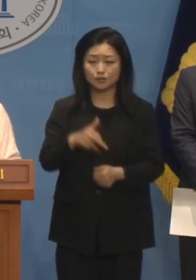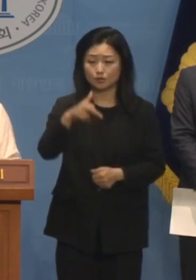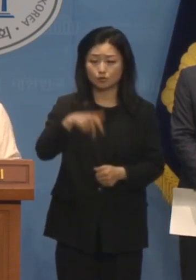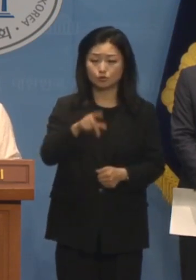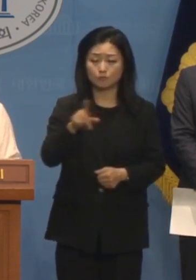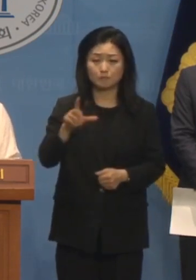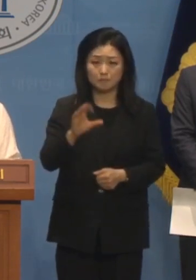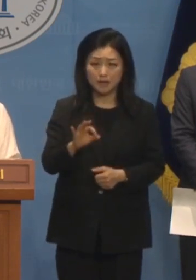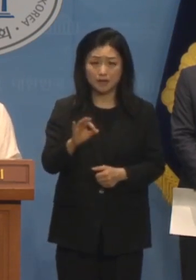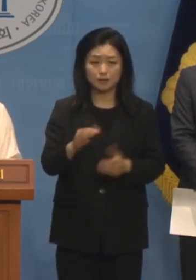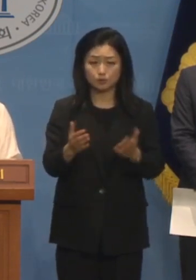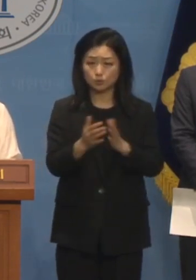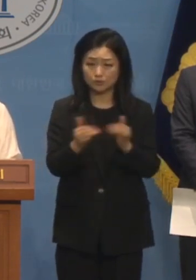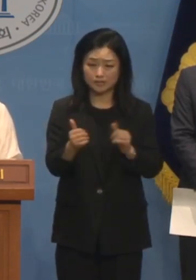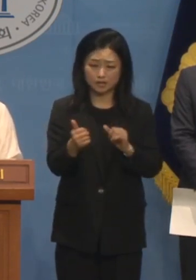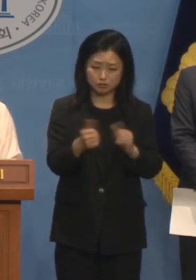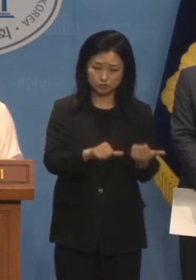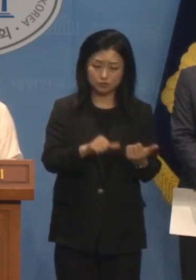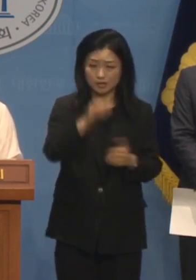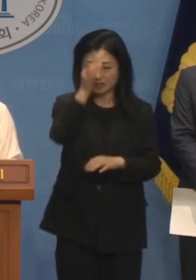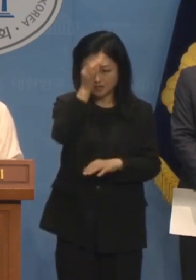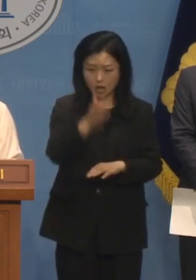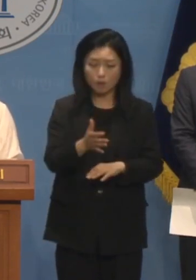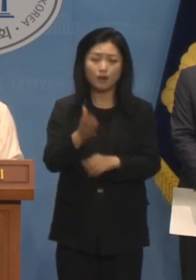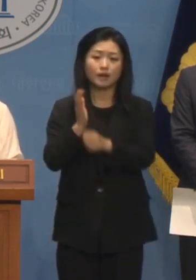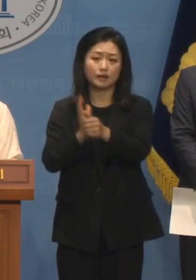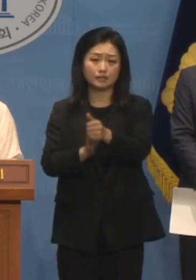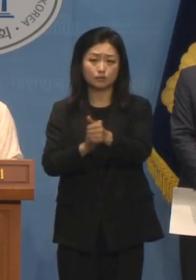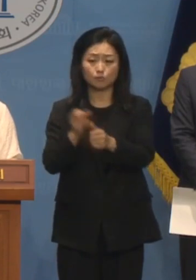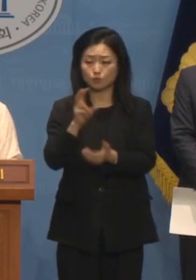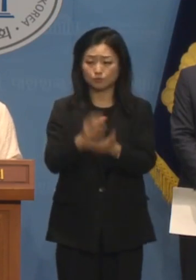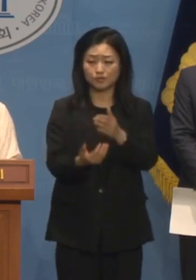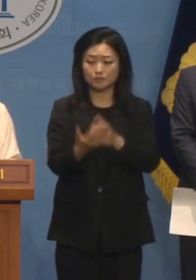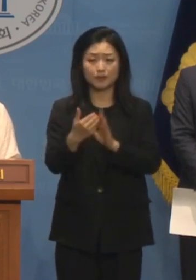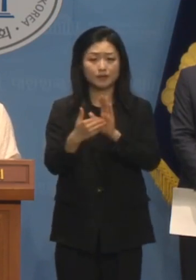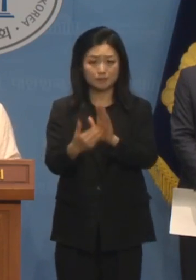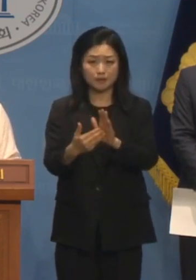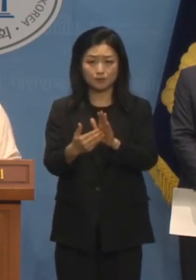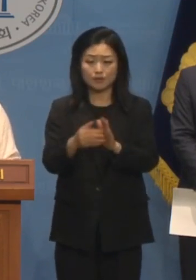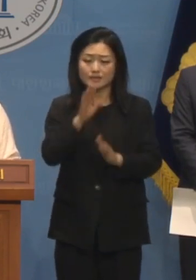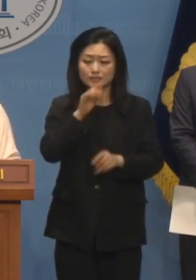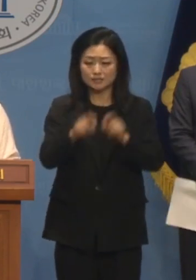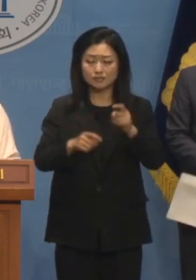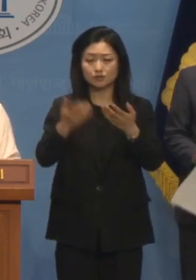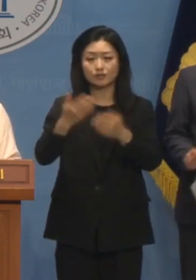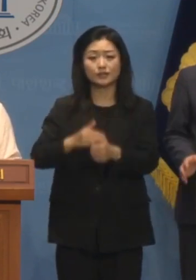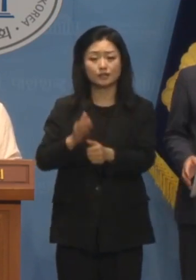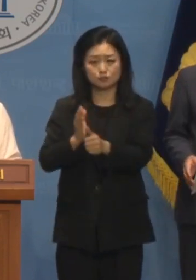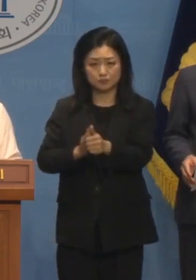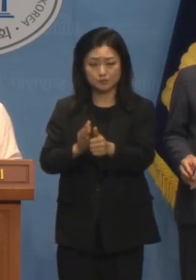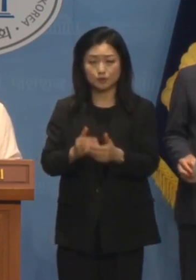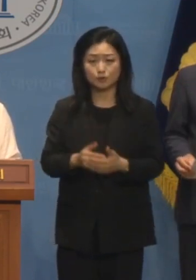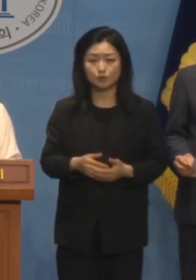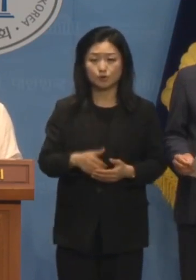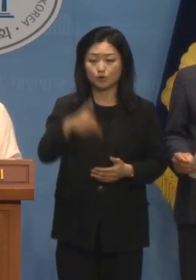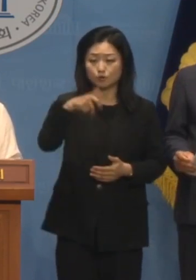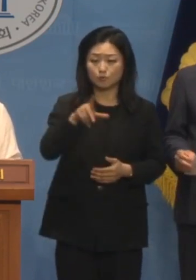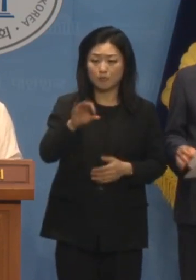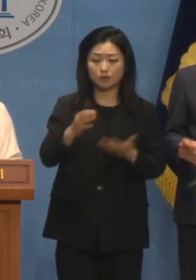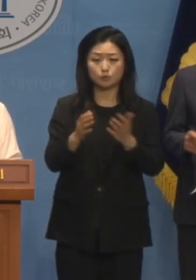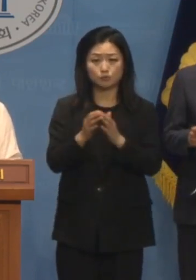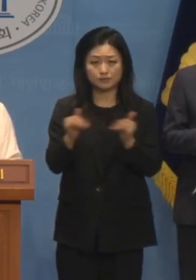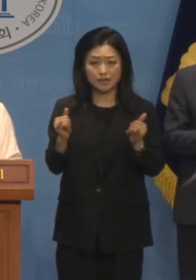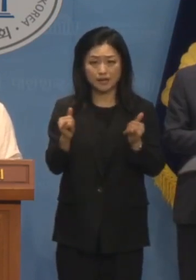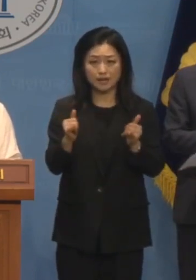쿠팡이 연속된 노동자들의 죽음에 사죄하고 재발 방지를 약속하고 실천해야 합니다. 쿠팡의